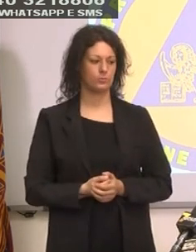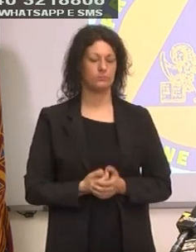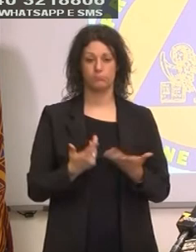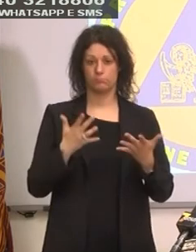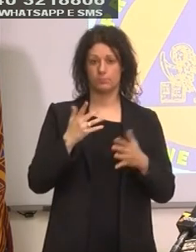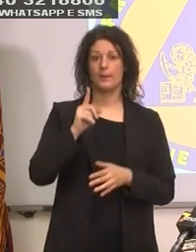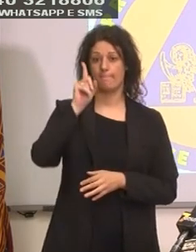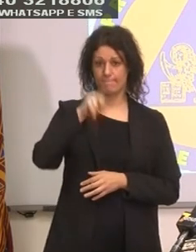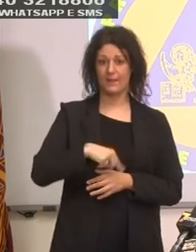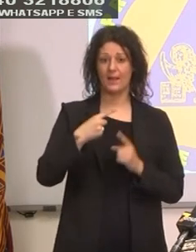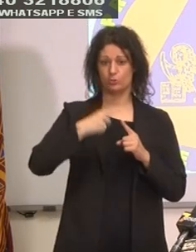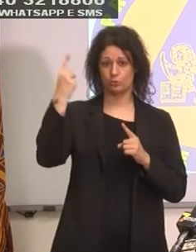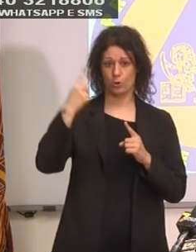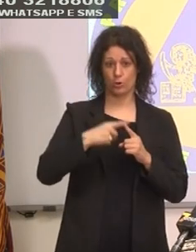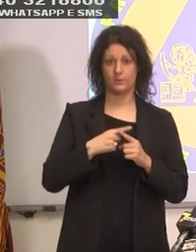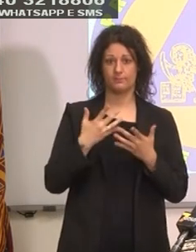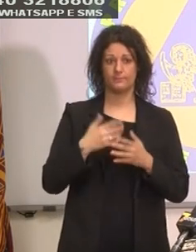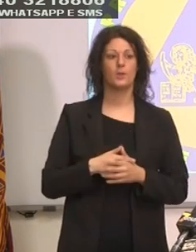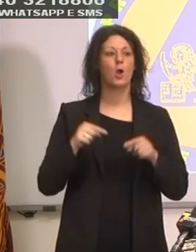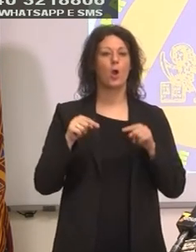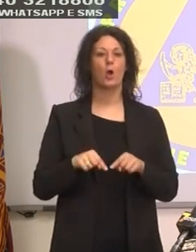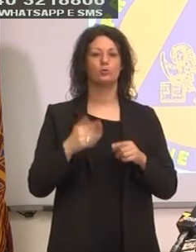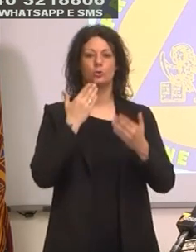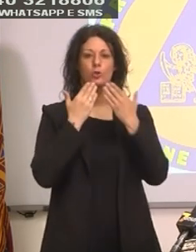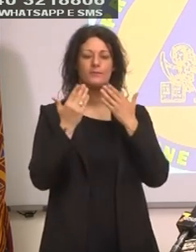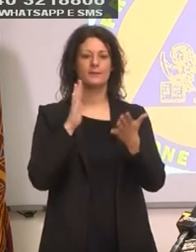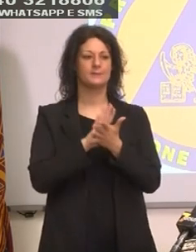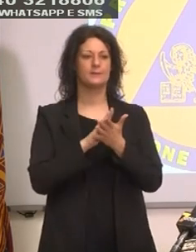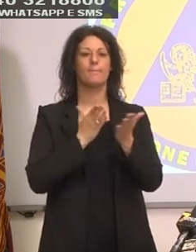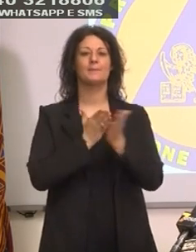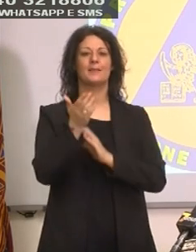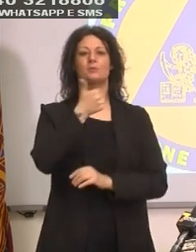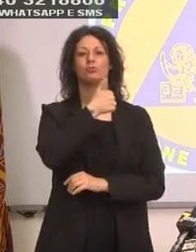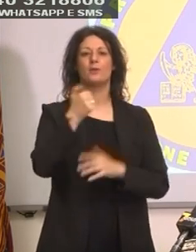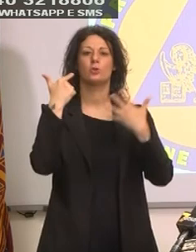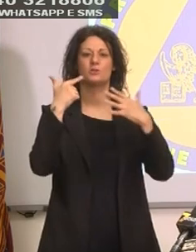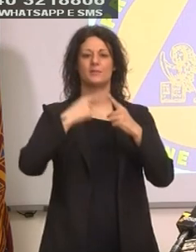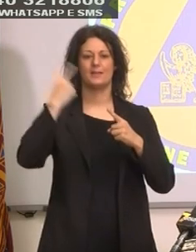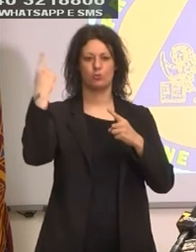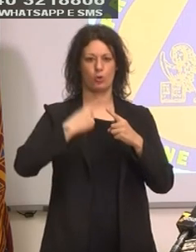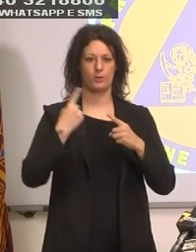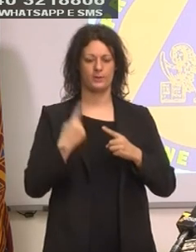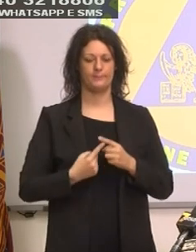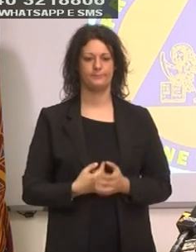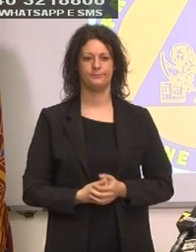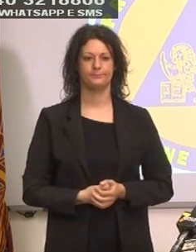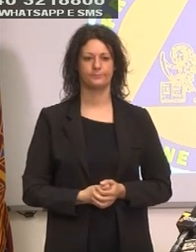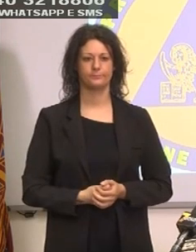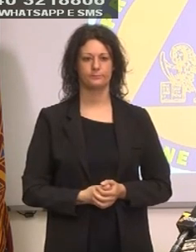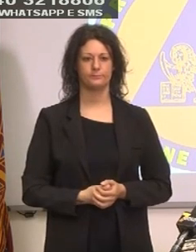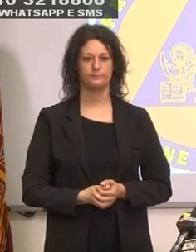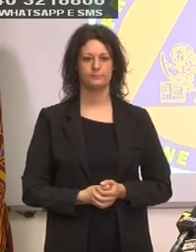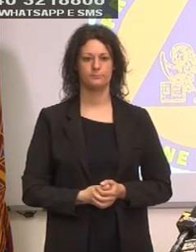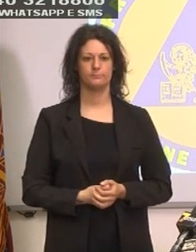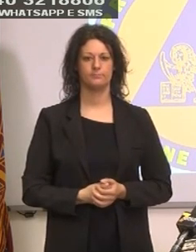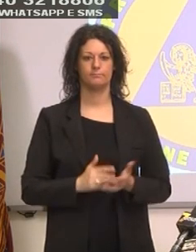1000 giorni. Oggi è il 117esimo giorno, lo dicono quelli che si preoccupano di quanti giorni siamo qui. Altre